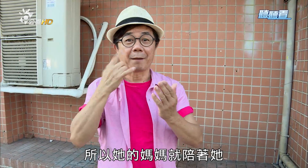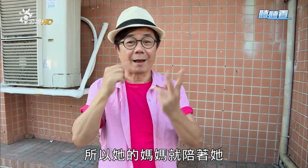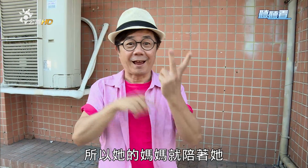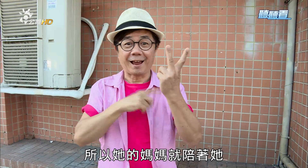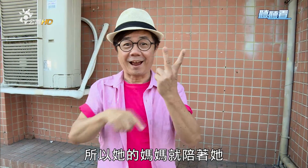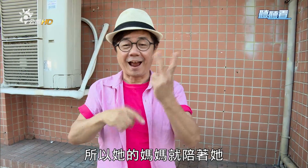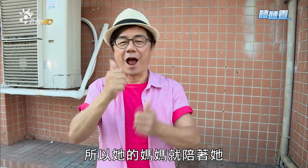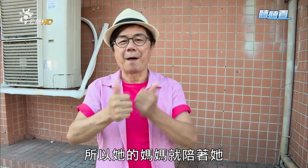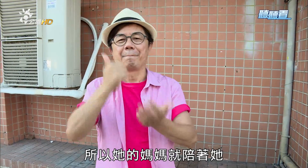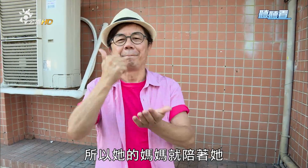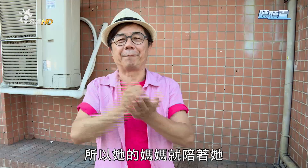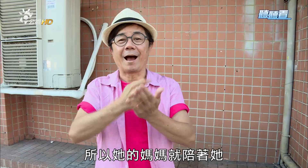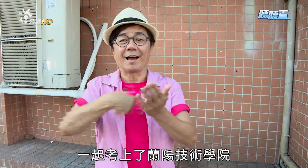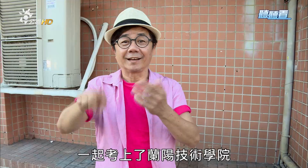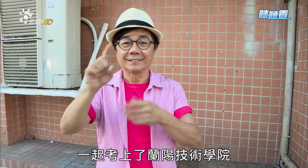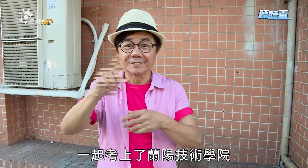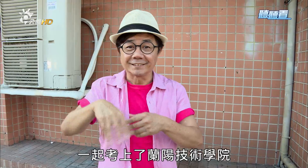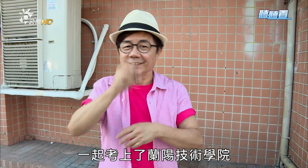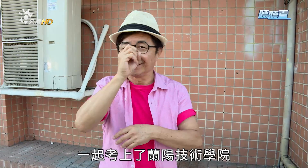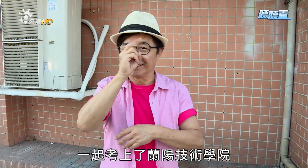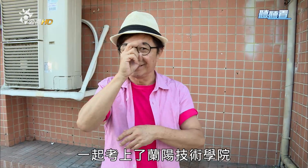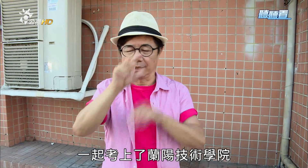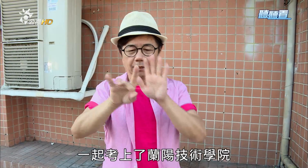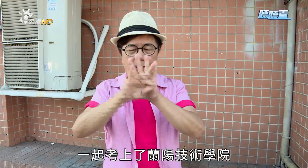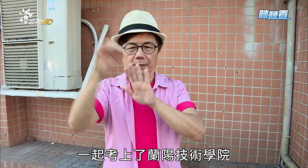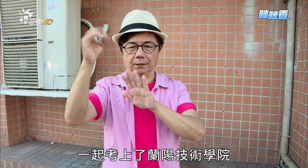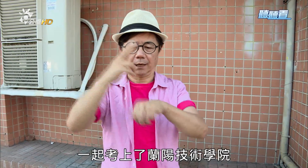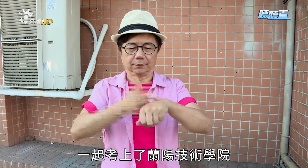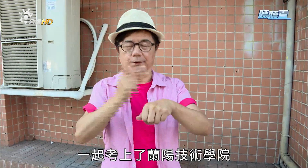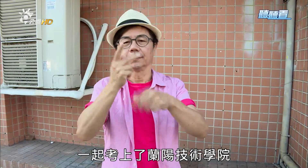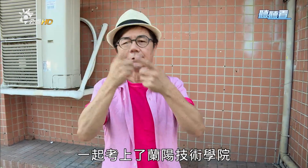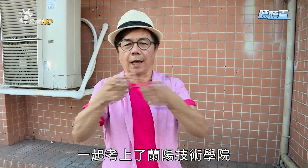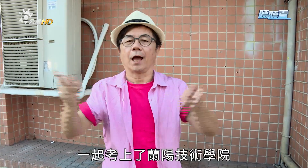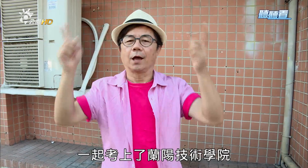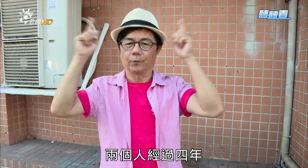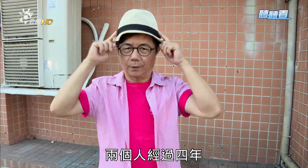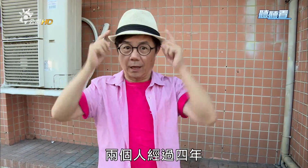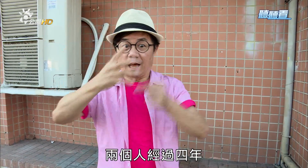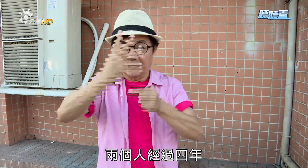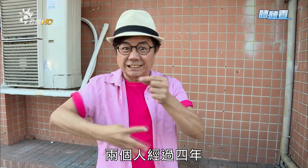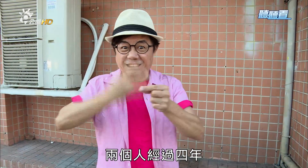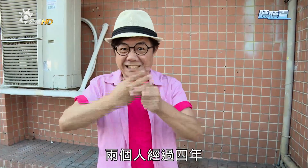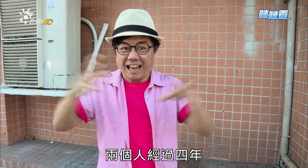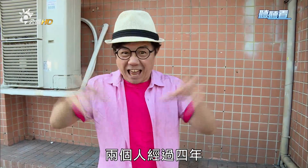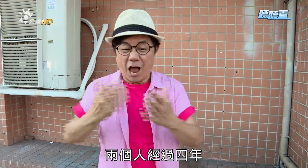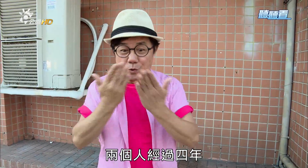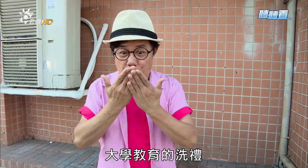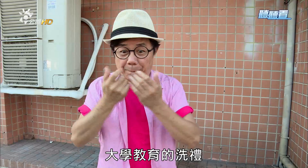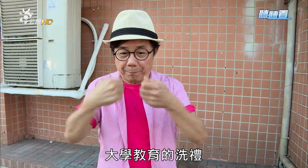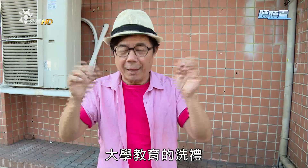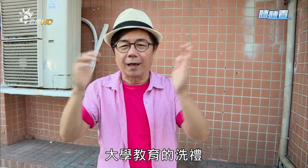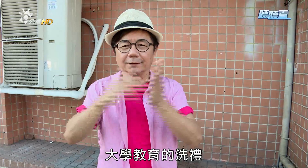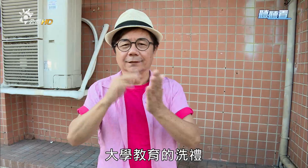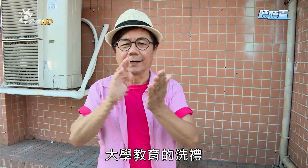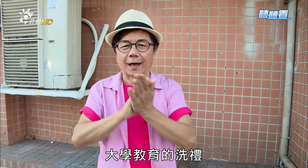以他的妈妈就陪着他一起考上了南洋技术学院。两个人经过4年大学教育的洗礼